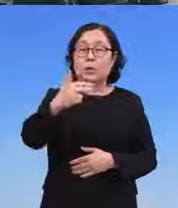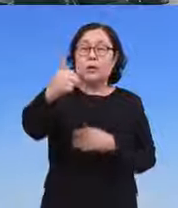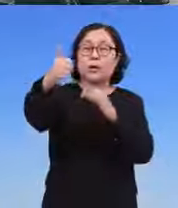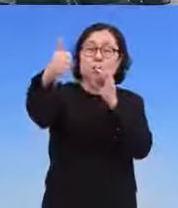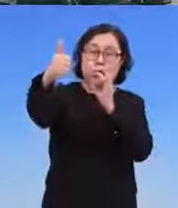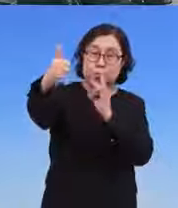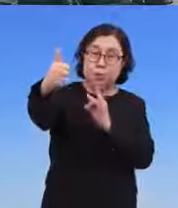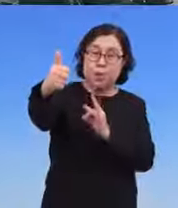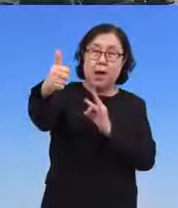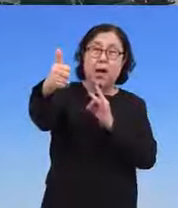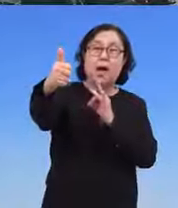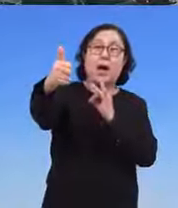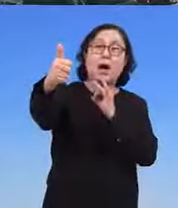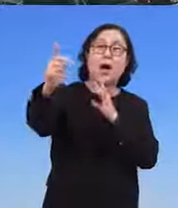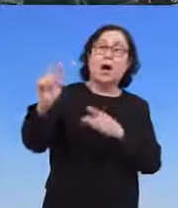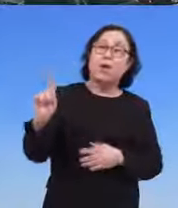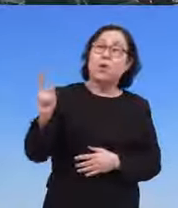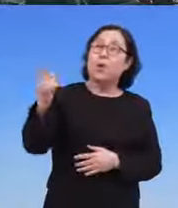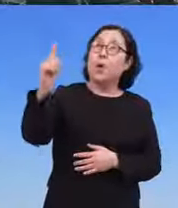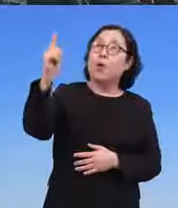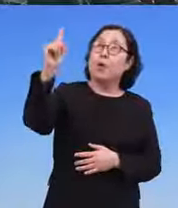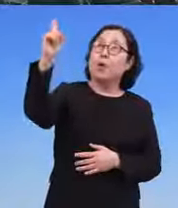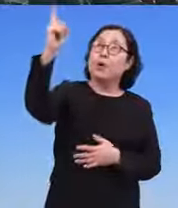오직 주만 높임 받으소서.